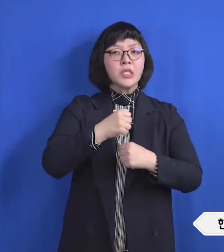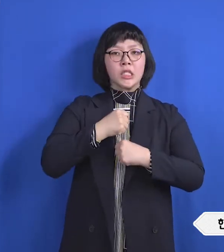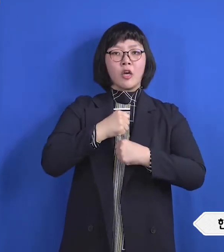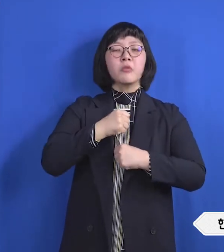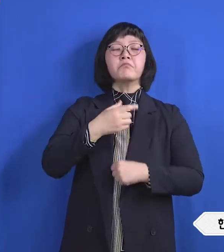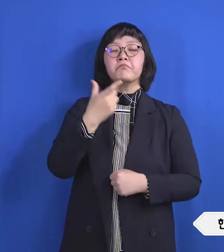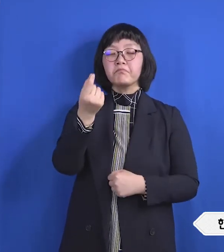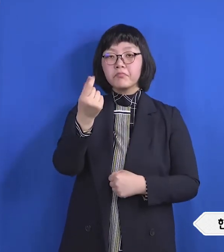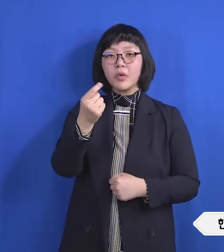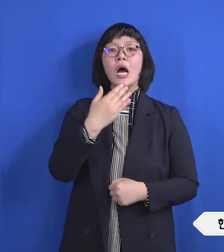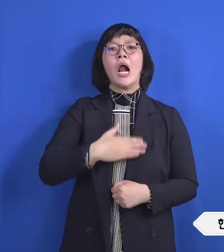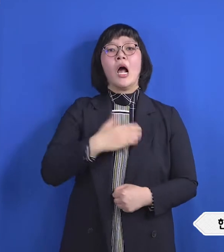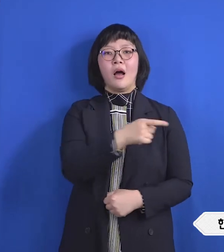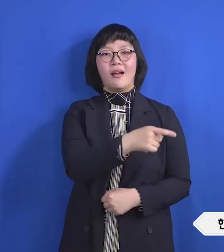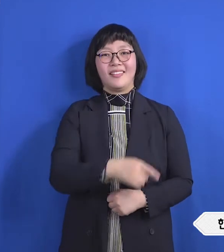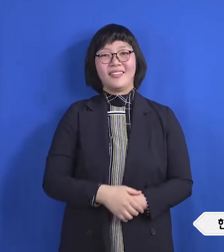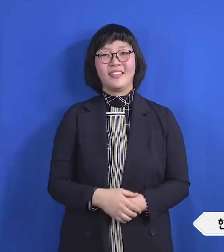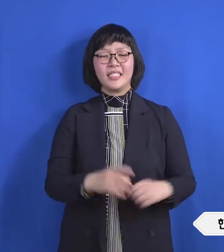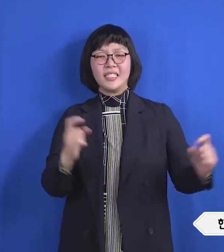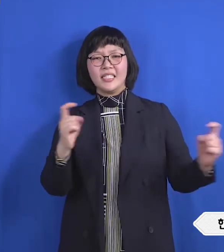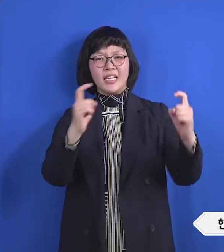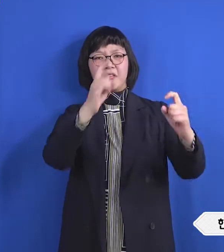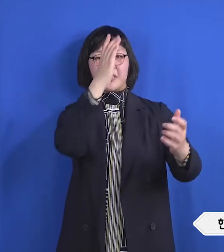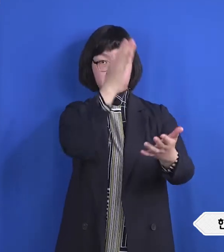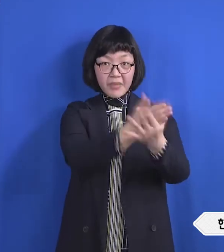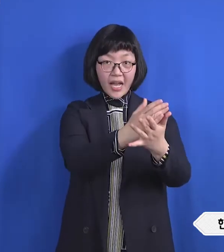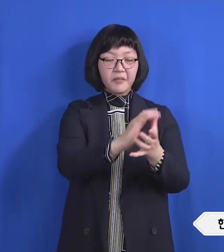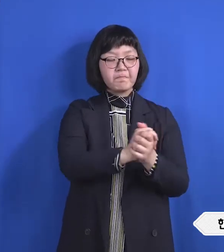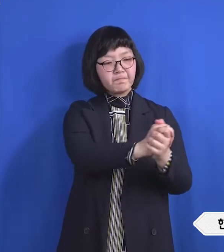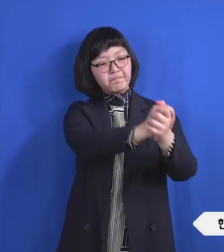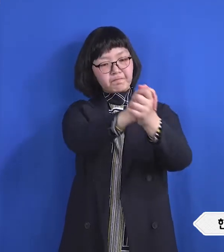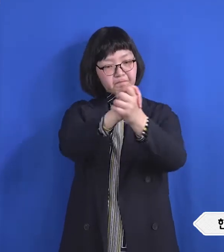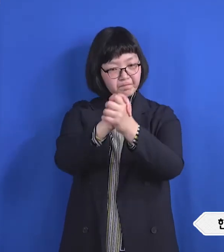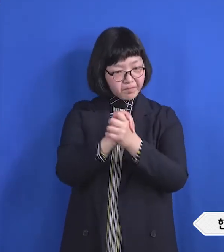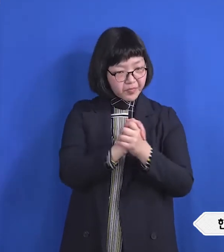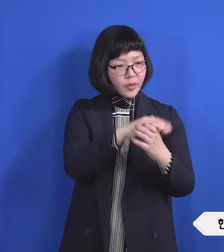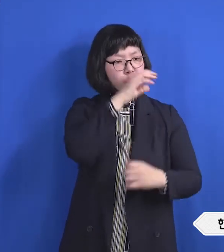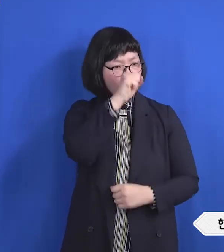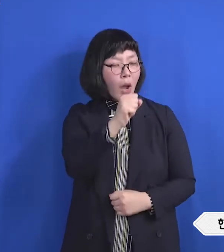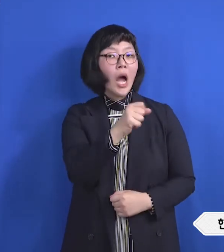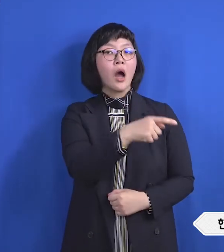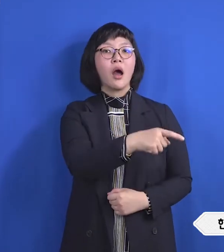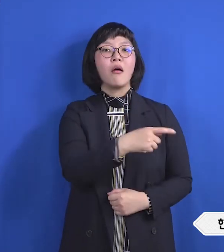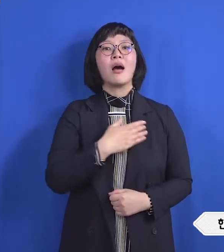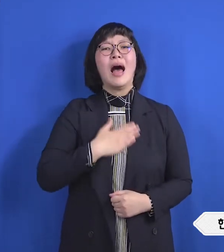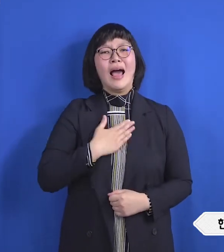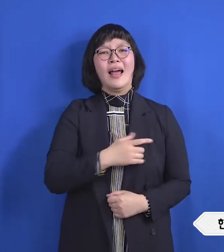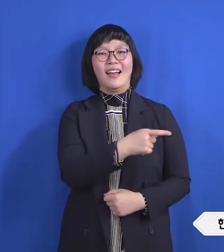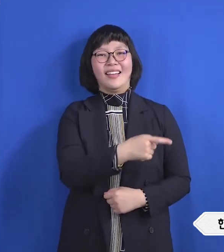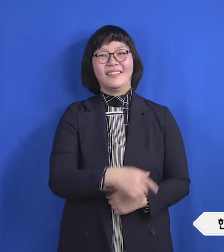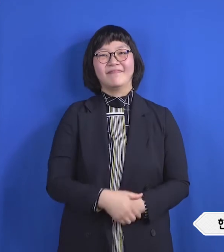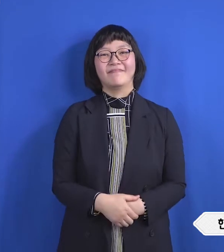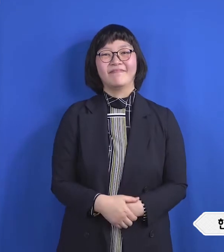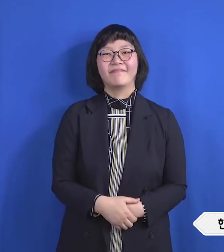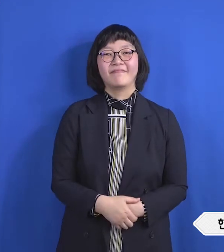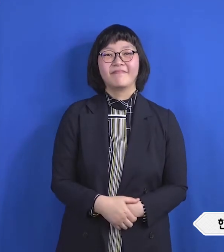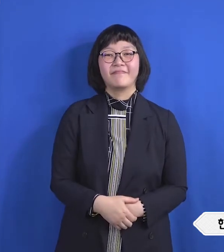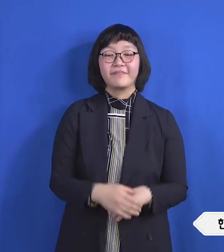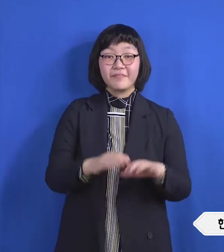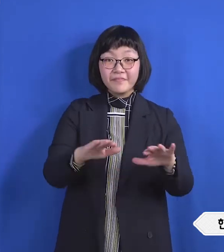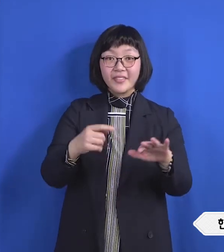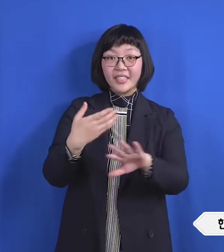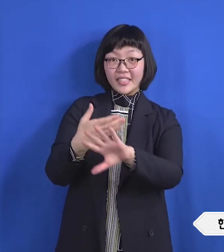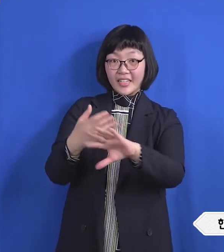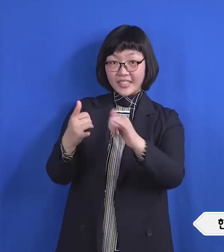것을 알고 있습니다. 싸우지 말고 사이좋게 지내는 것이 좋다는 것을 알고 있습니다.